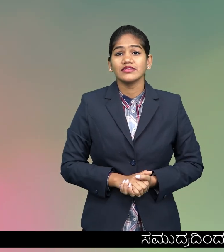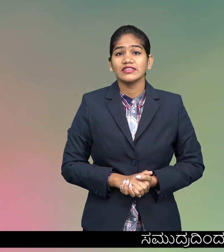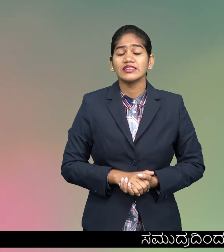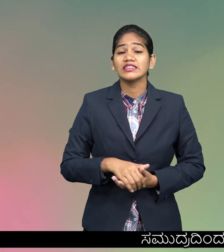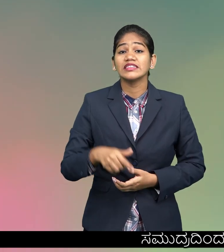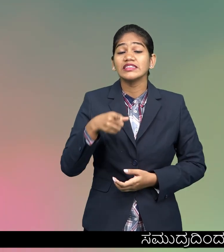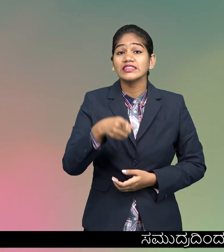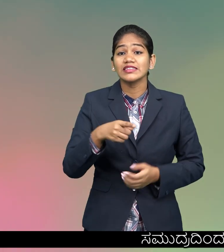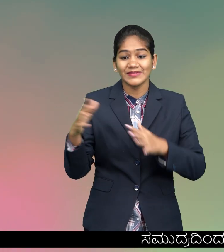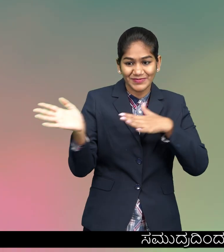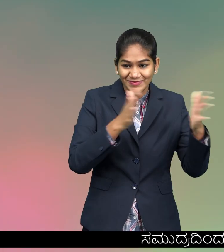ಸಮುದ್ರದಿಂದ ಭೂಮಿಗೆ ಬೀಸುವ ಗಾಳಿ.